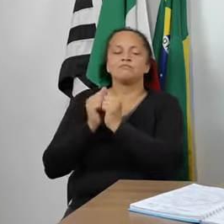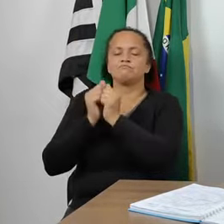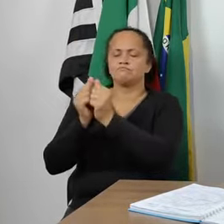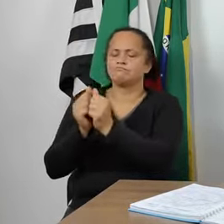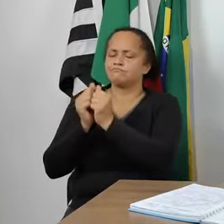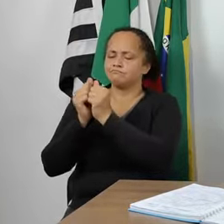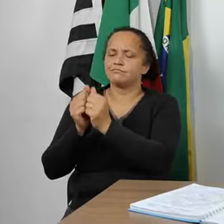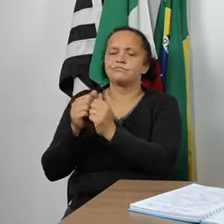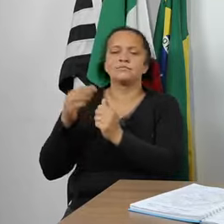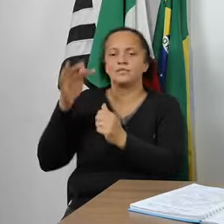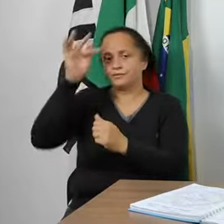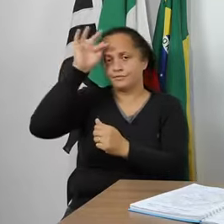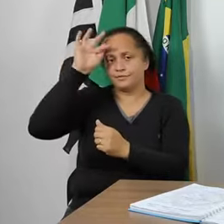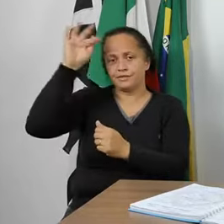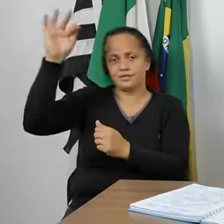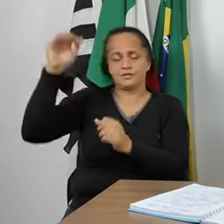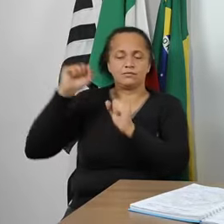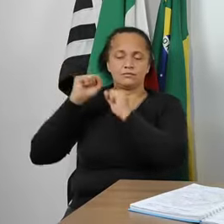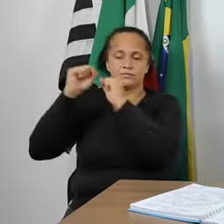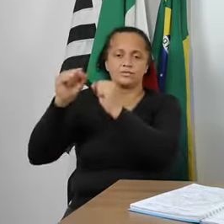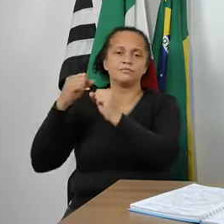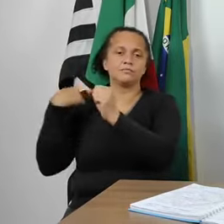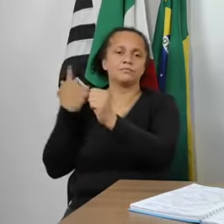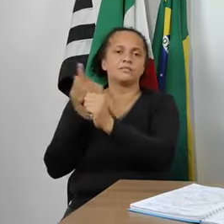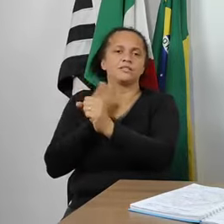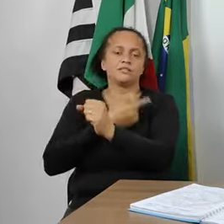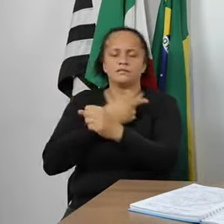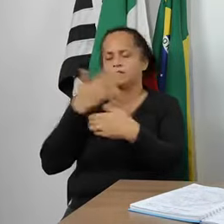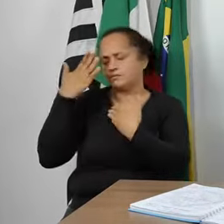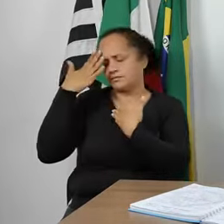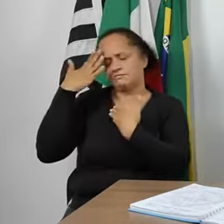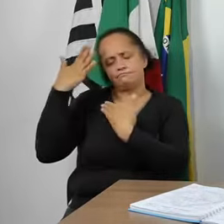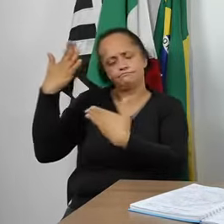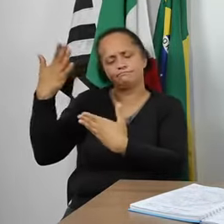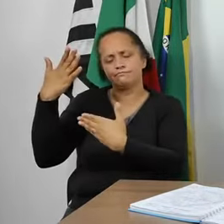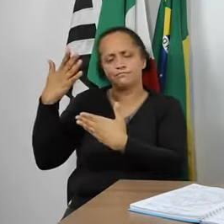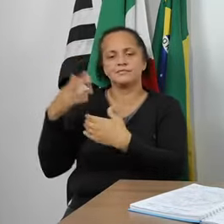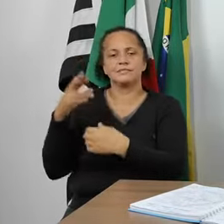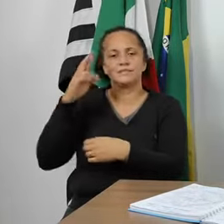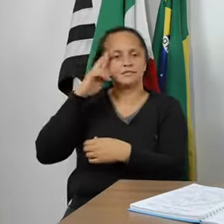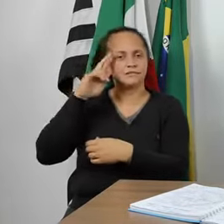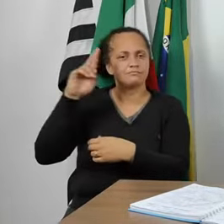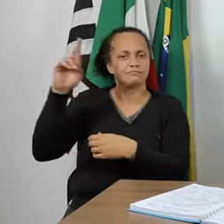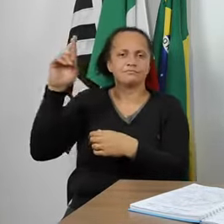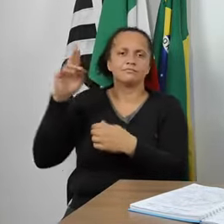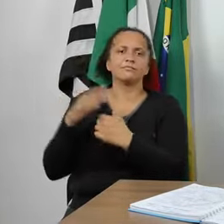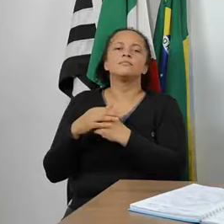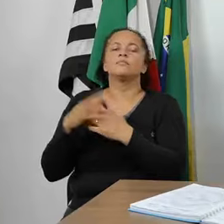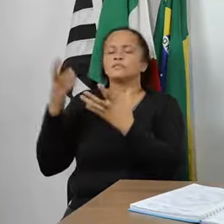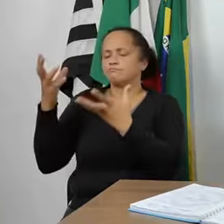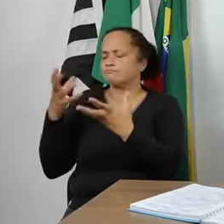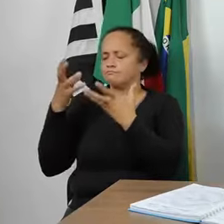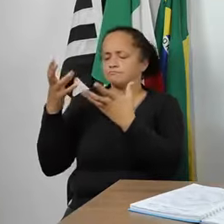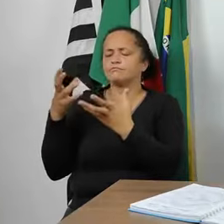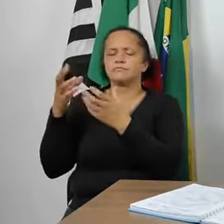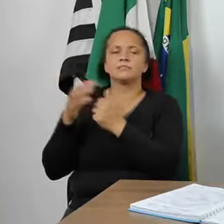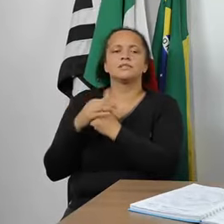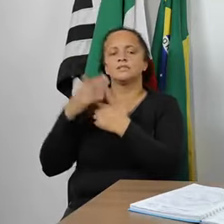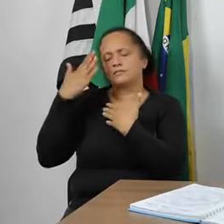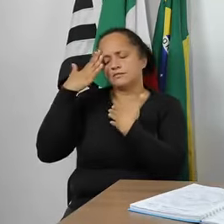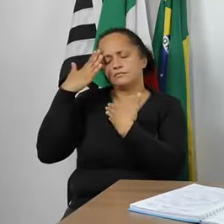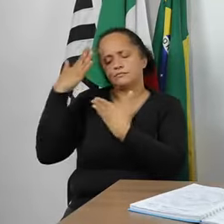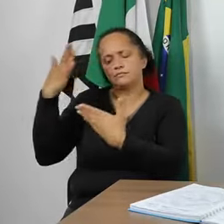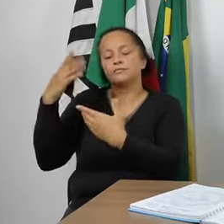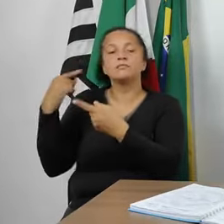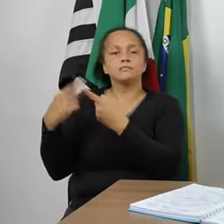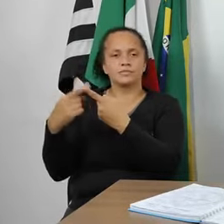terminar esta obra até o dia de Cristo. E nós te agradecemos, Espírito Santo, pois o querer e o efetuar vem do Senhor. E nós te agradecemos